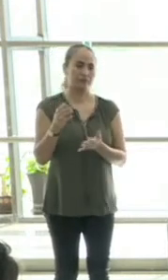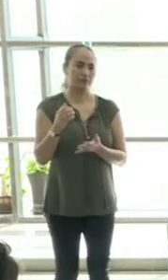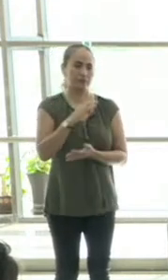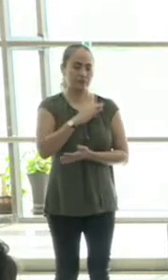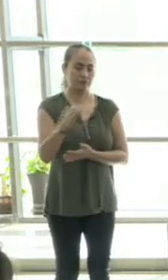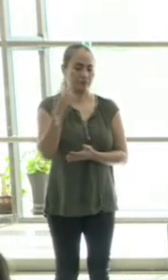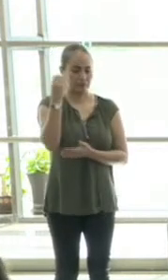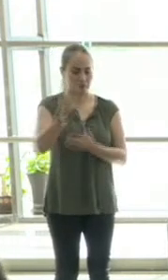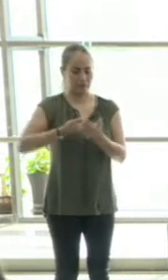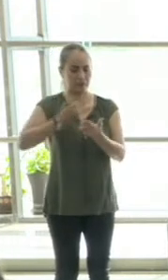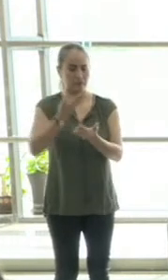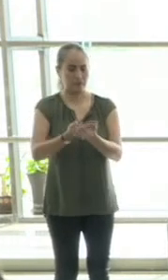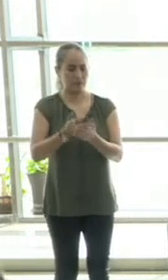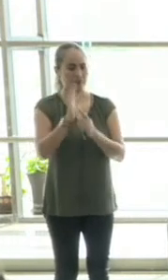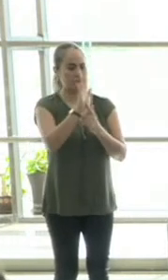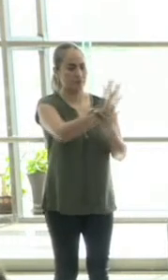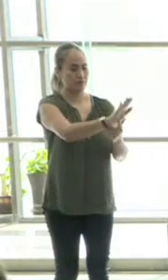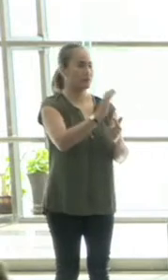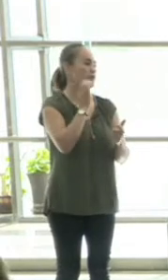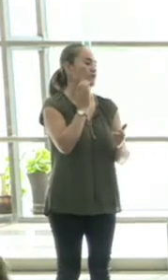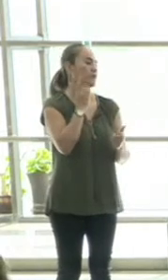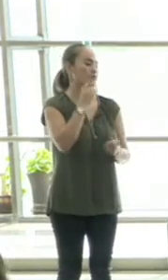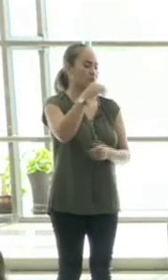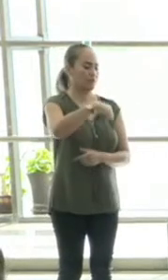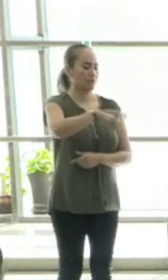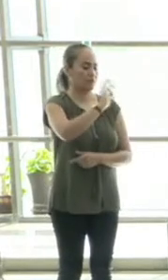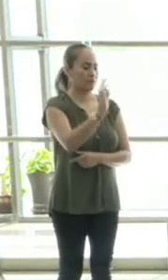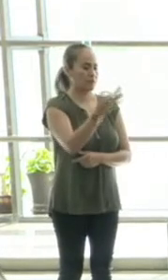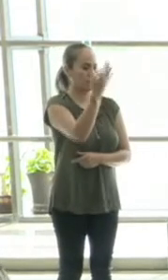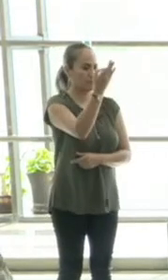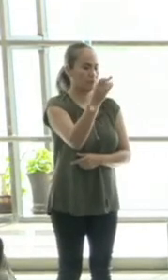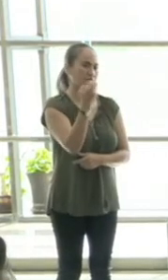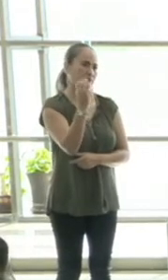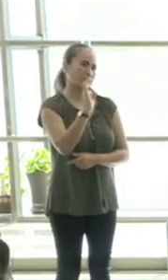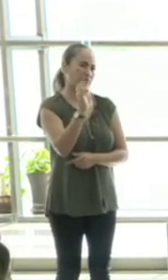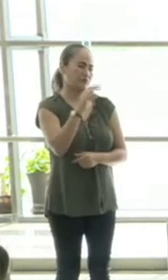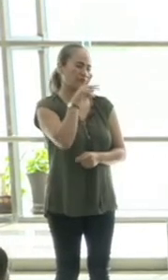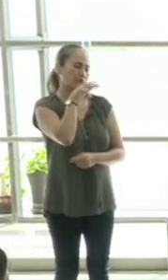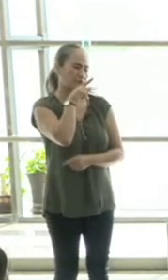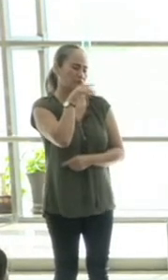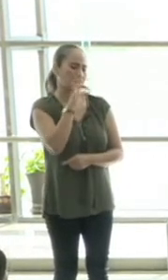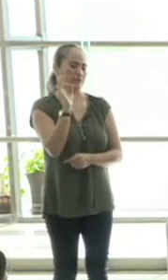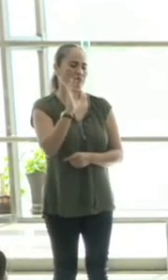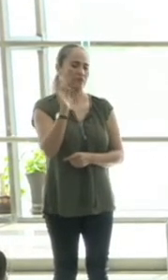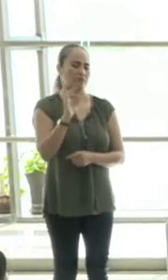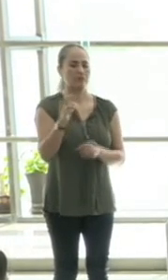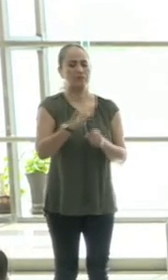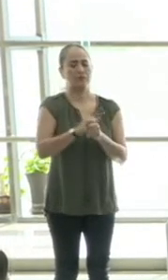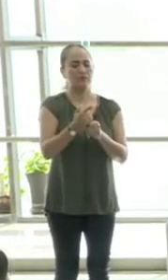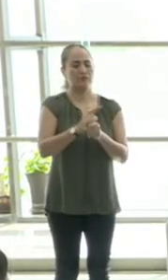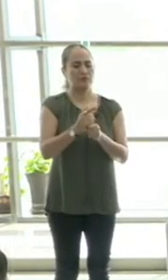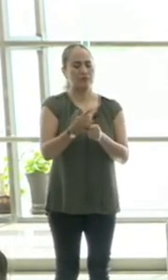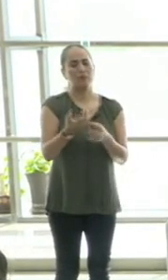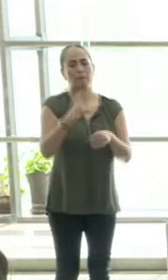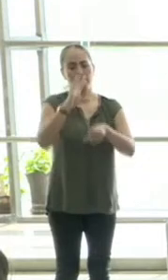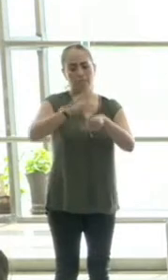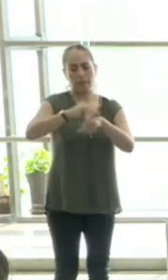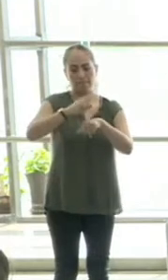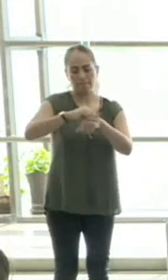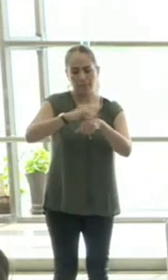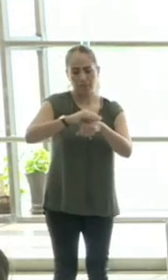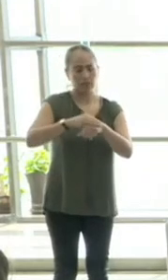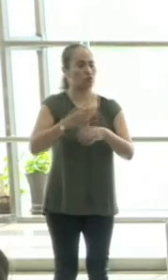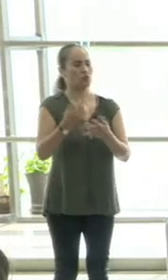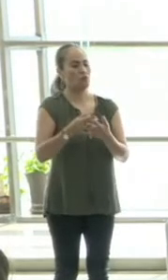presentar iniciativas ante el Congreso de La Unión tiene mucho la preocupación por ejemplo de enviar iniciativas en materia de licencias de paternidad de licencias de